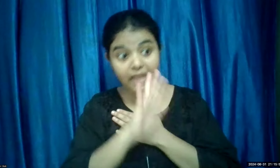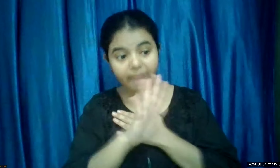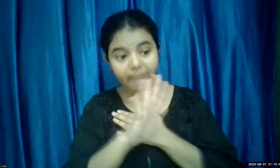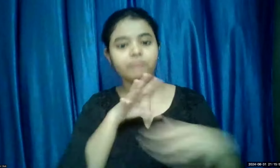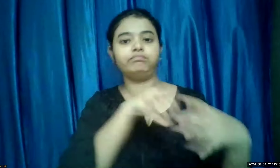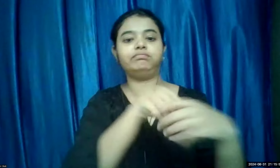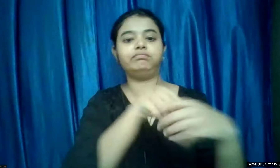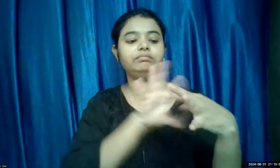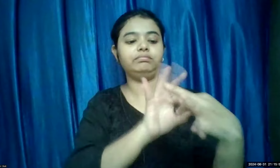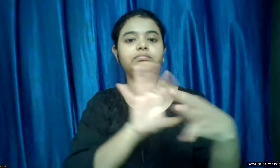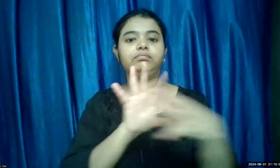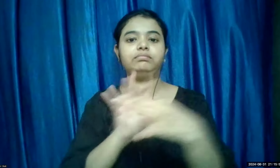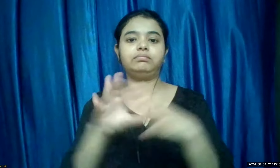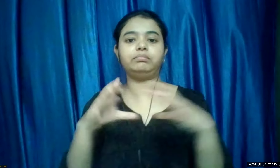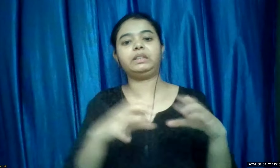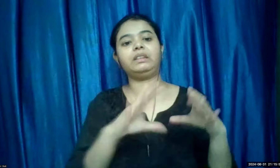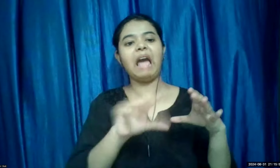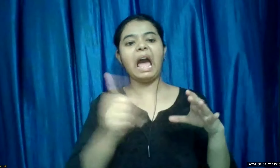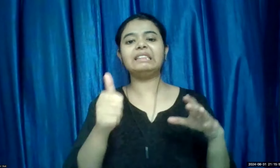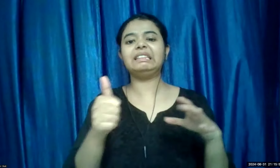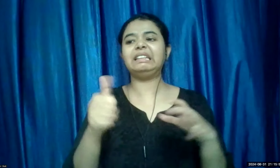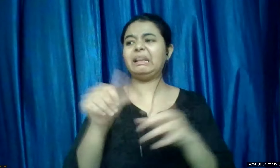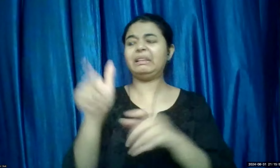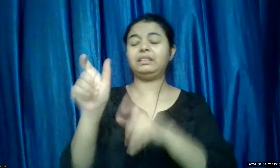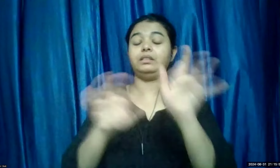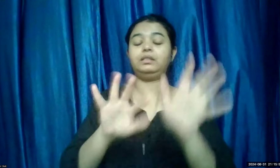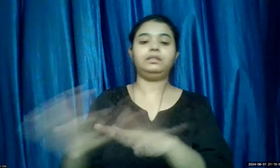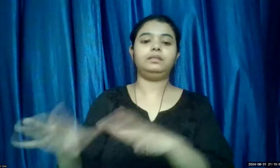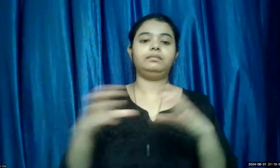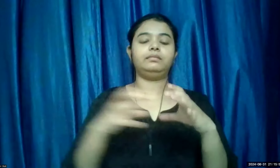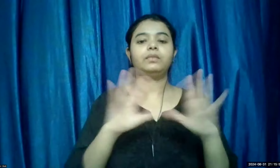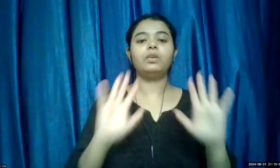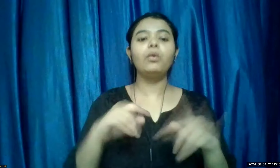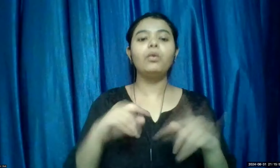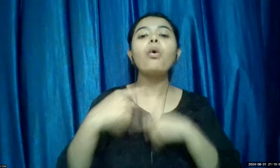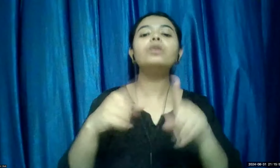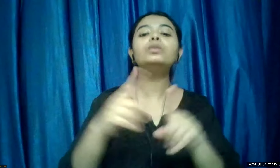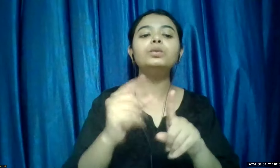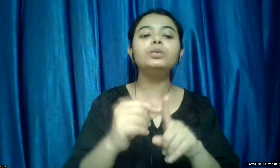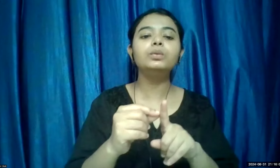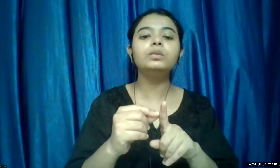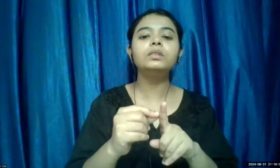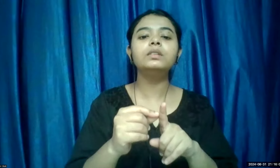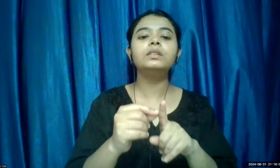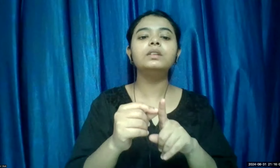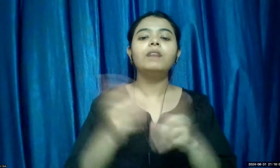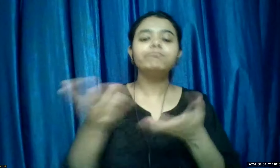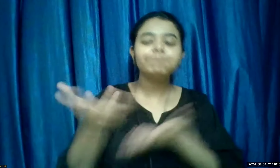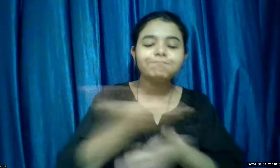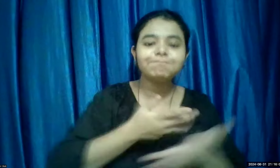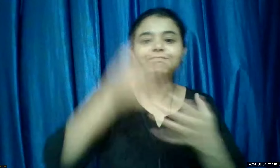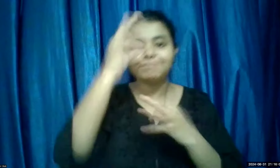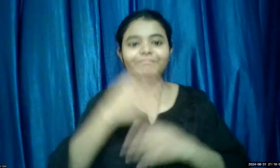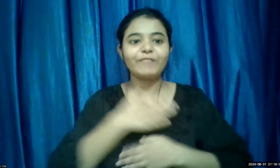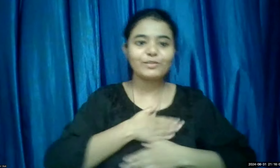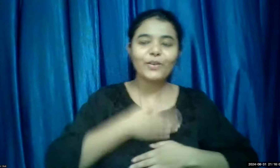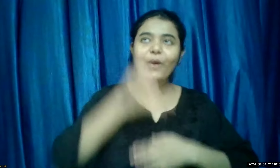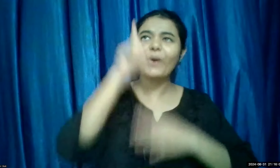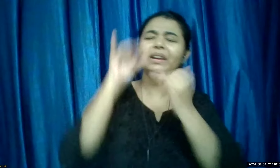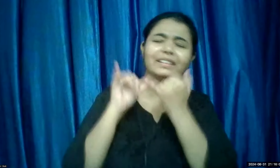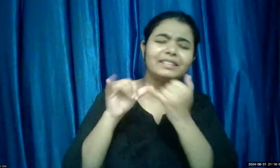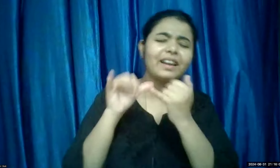हमेशा मेरे भक्तों के संग में रहते हैं, और क्या करते हैं, सदैव सदैव मेरे विषय में चर्चा करते हैं,